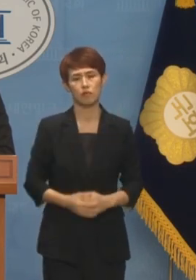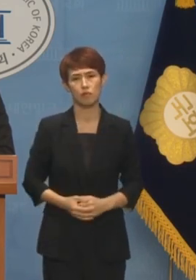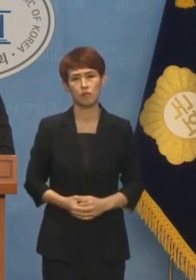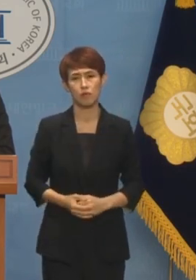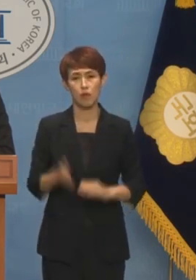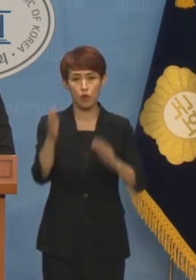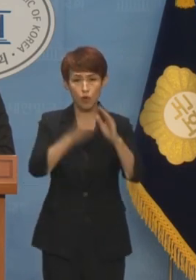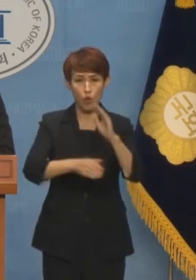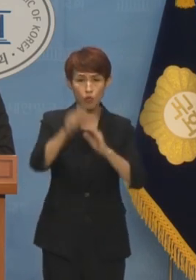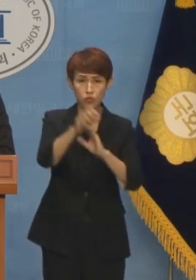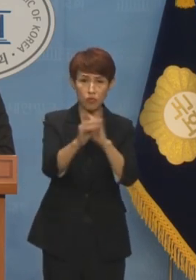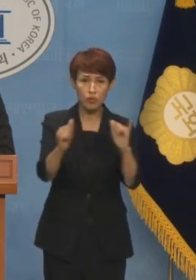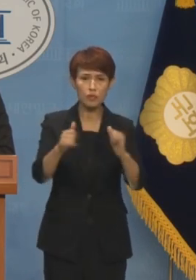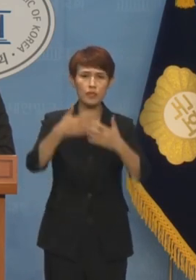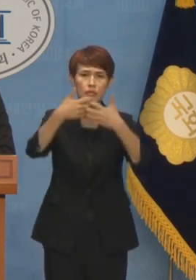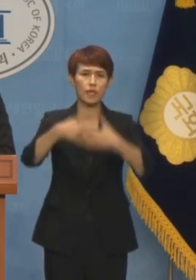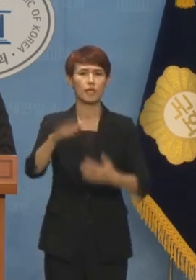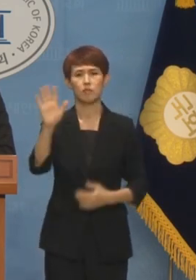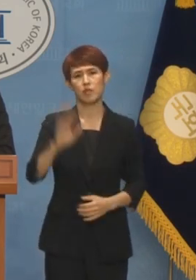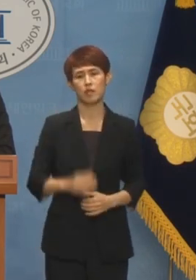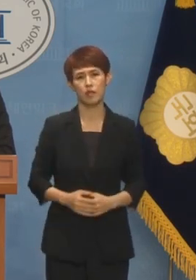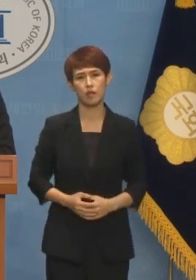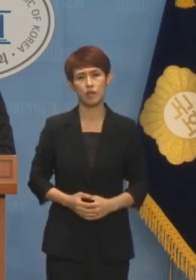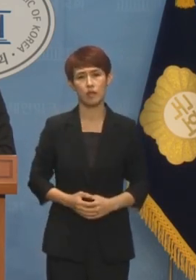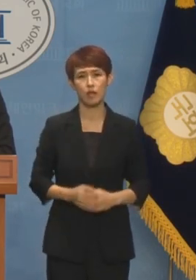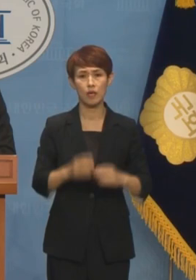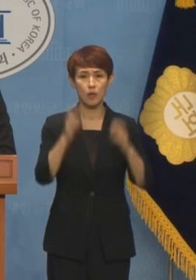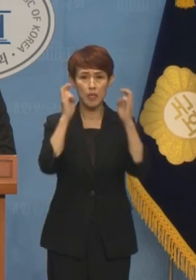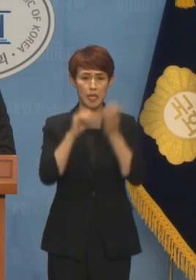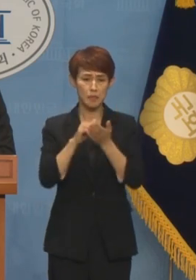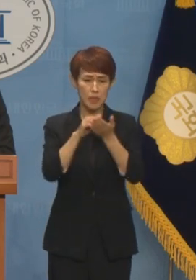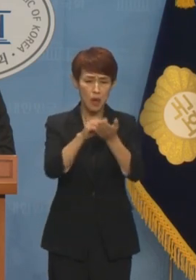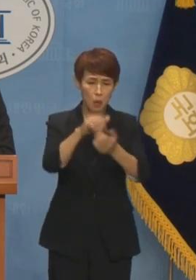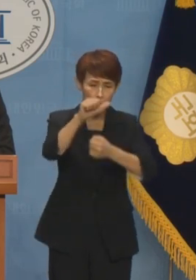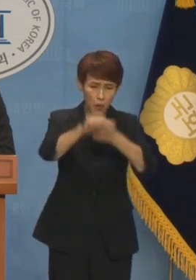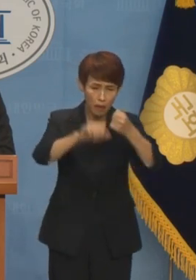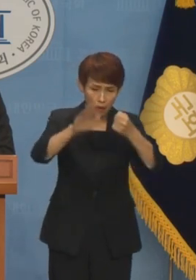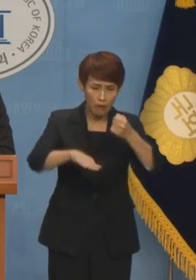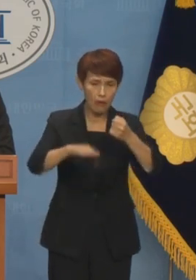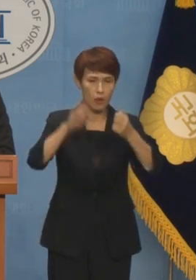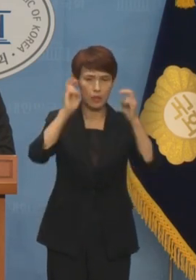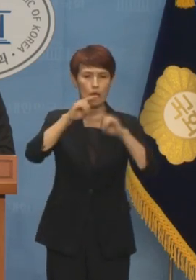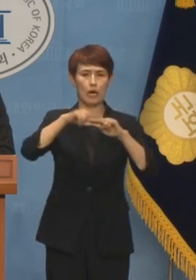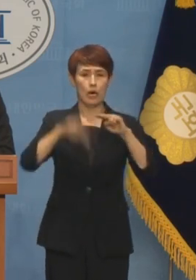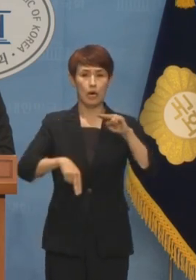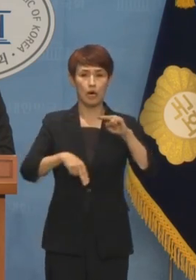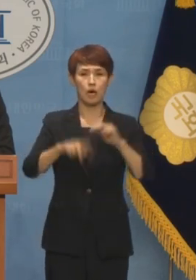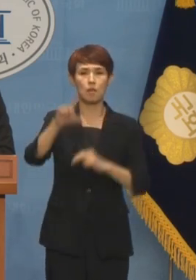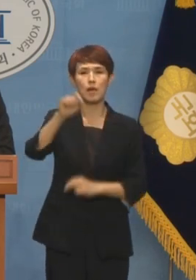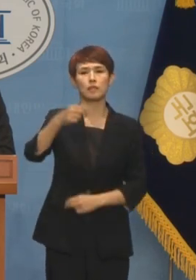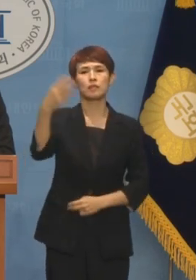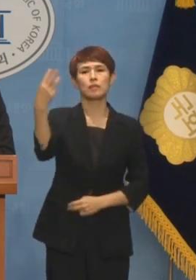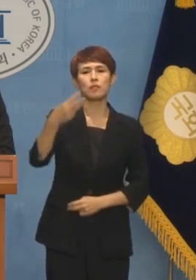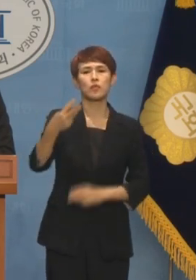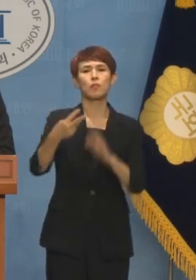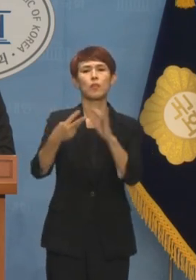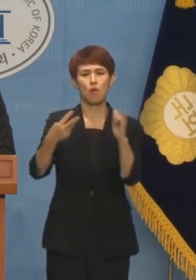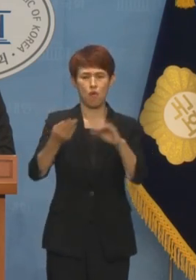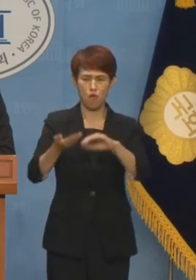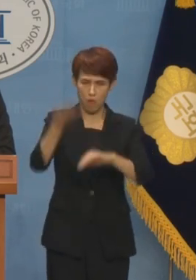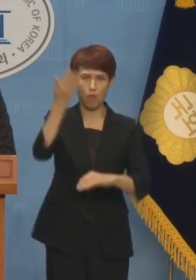공무원은 기계가 아닙니다. 입사 5년이 되지 않아 퇴직하는 공무원이 13,000명이